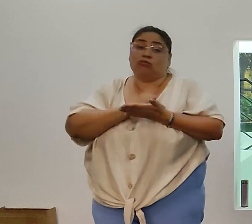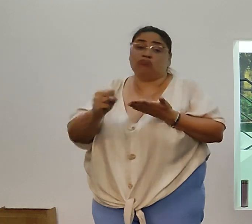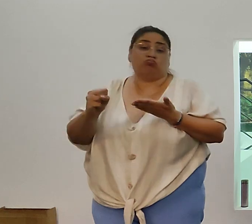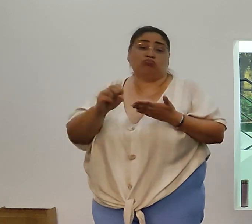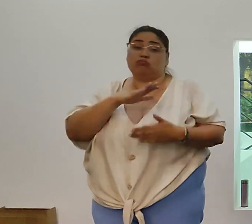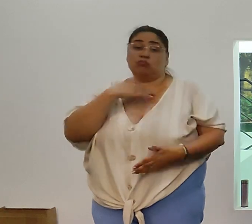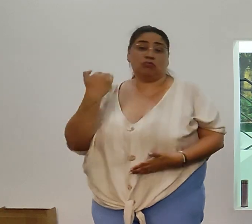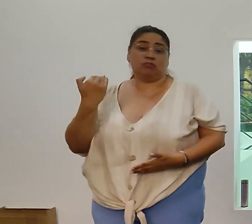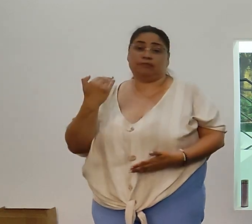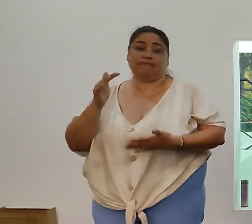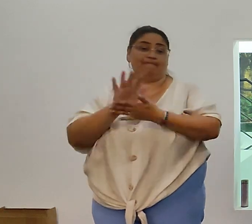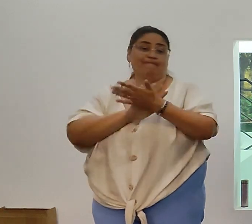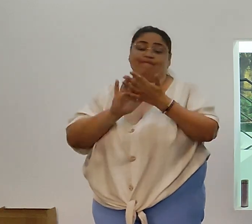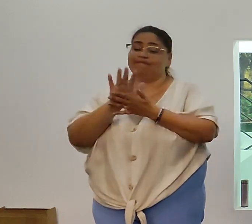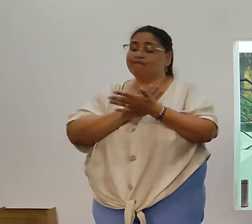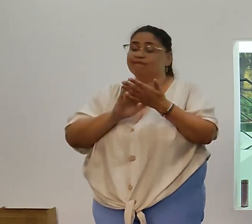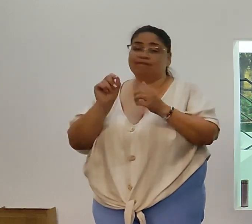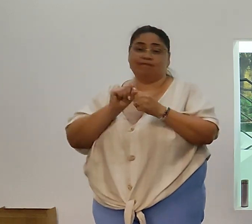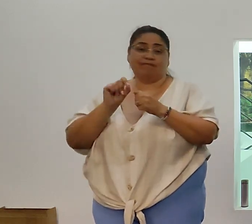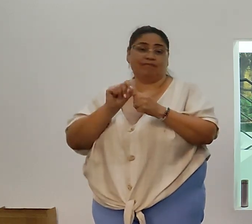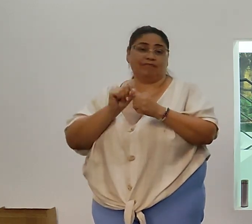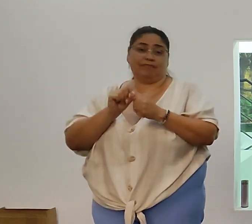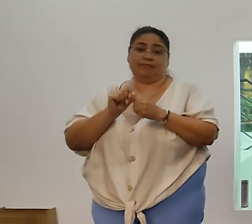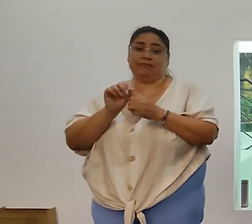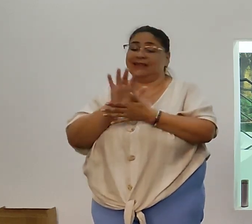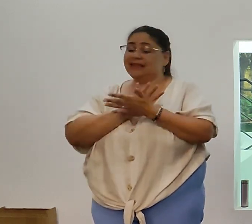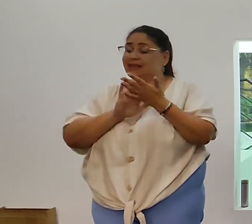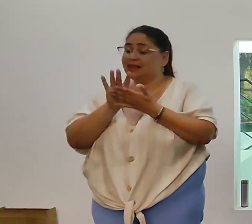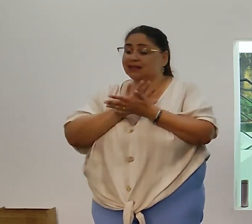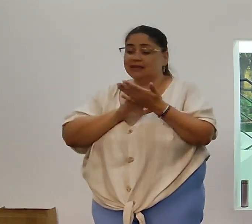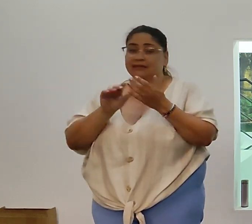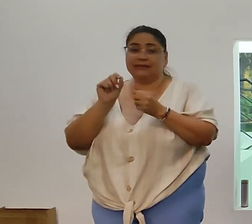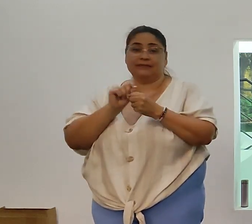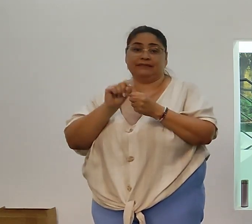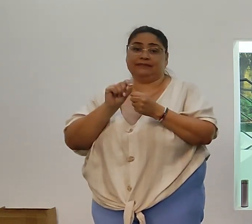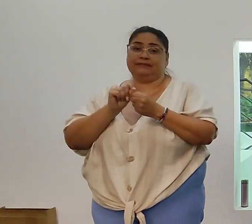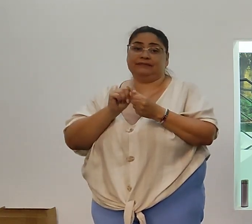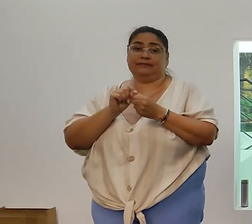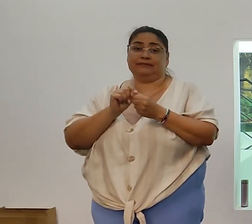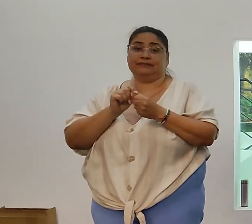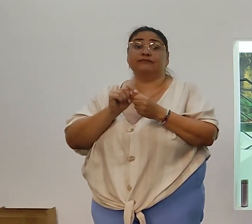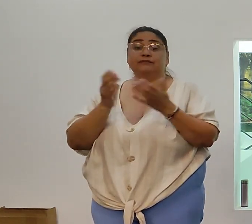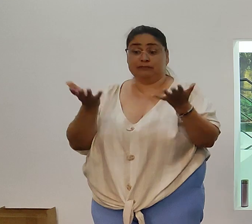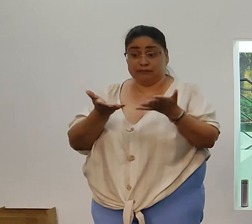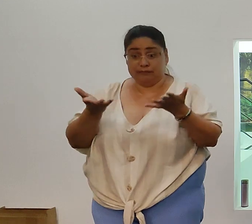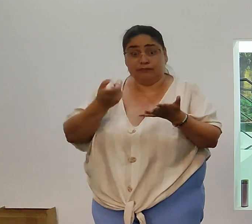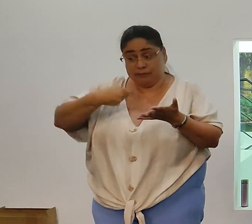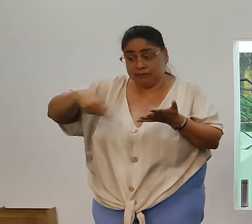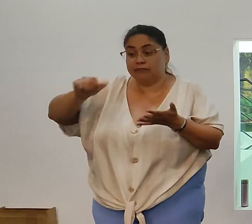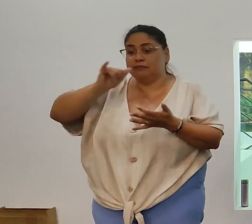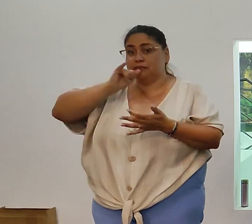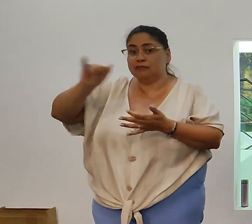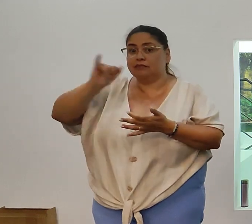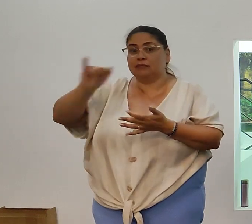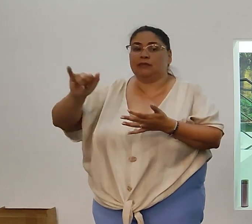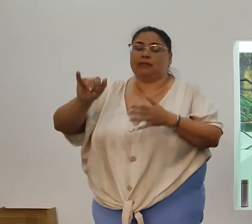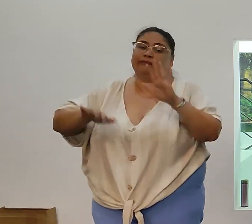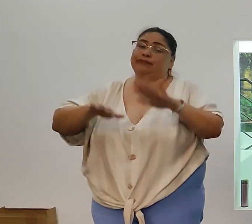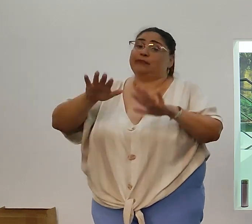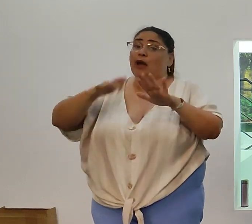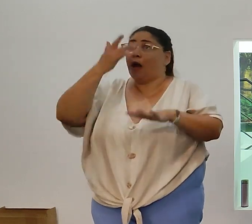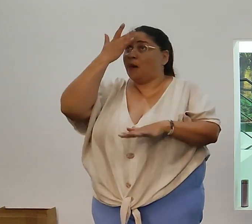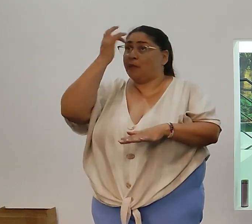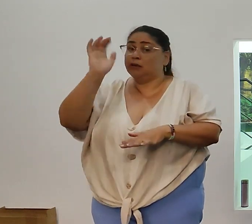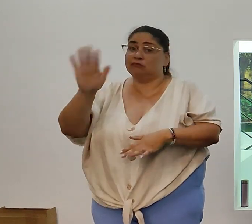não há mais nada a ser feito. Não há mais nada a ser feito. Fale enquanto é tempo, amanhã pode ser